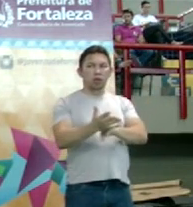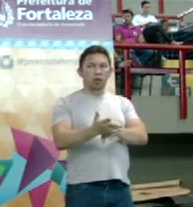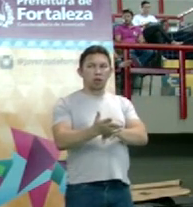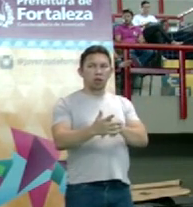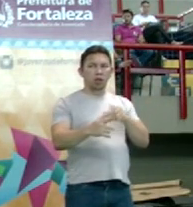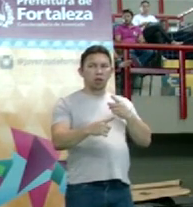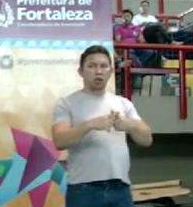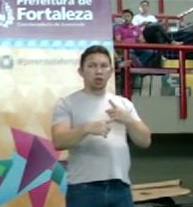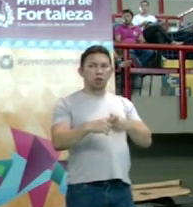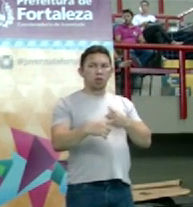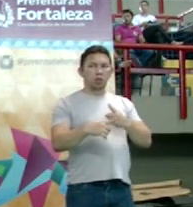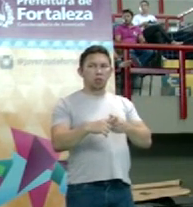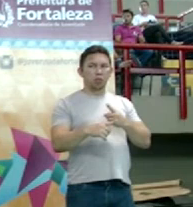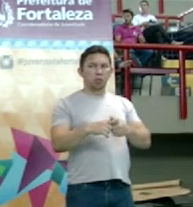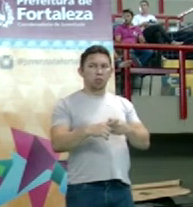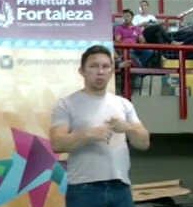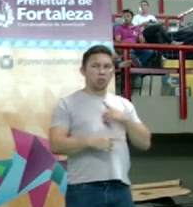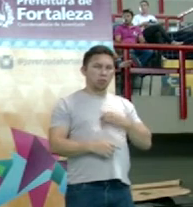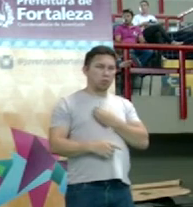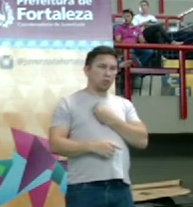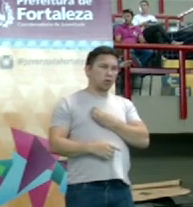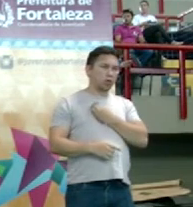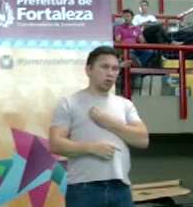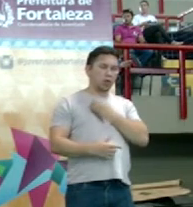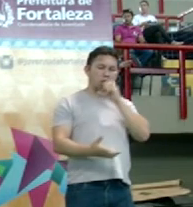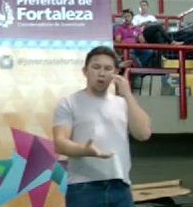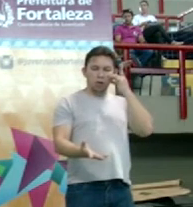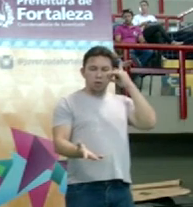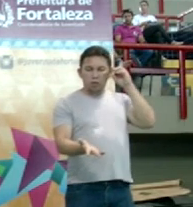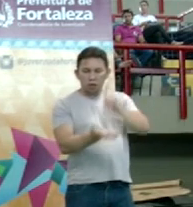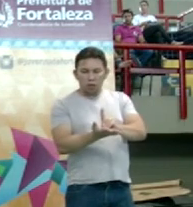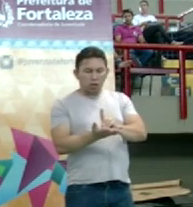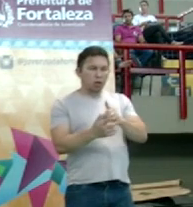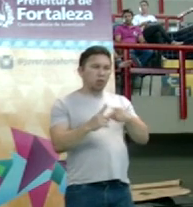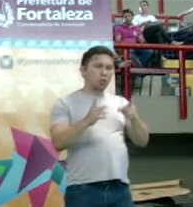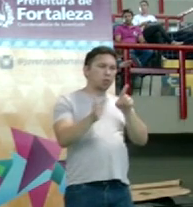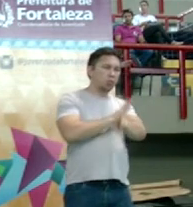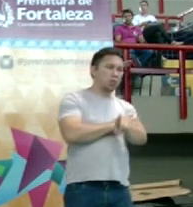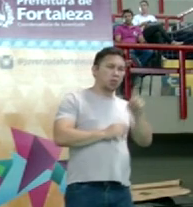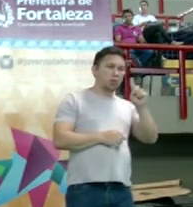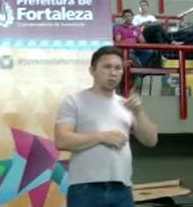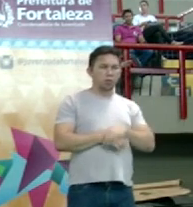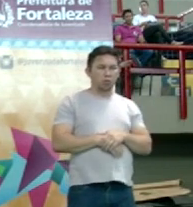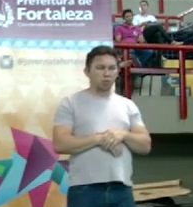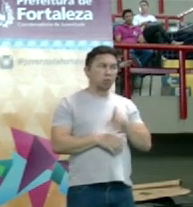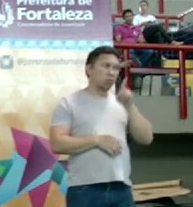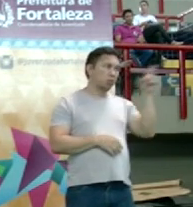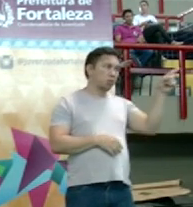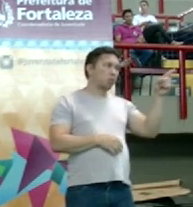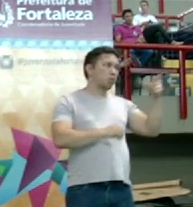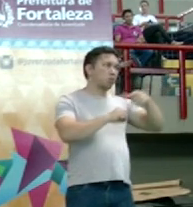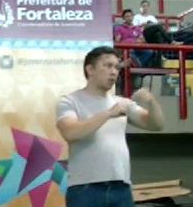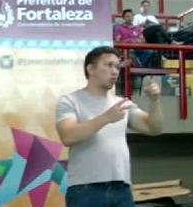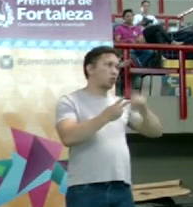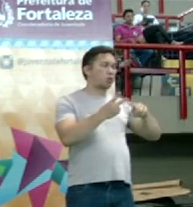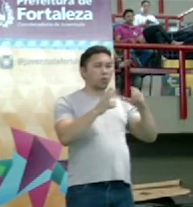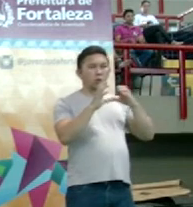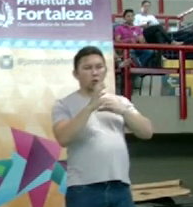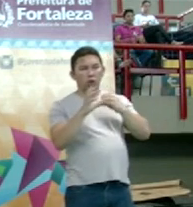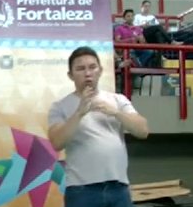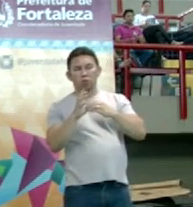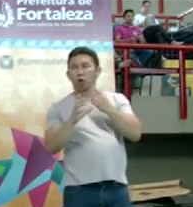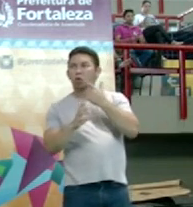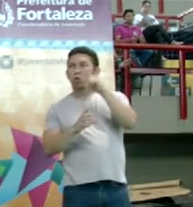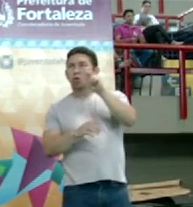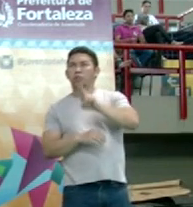o Enem mostra o modelo dele, lá no guia do participante. Você pode na Unifor, na UES, em